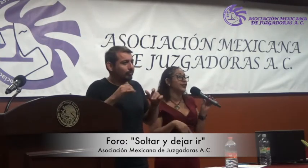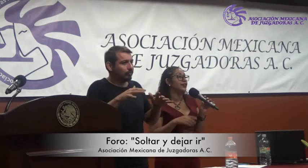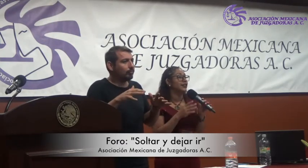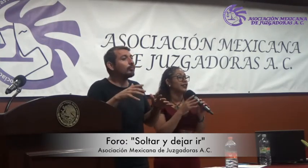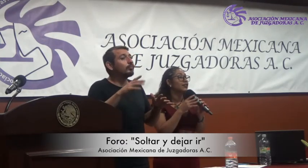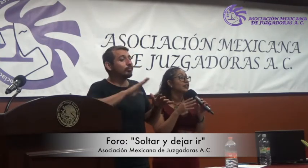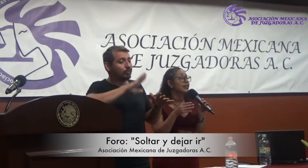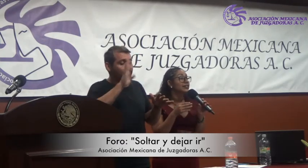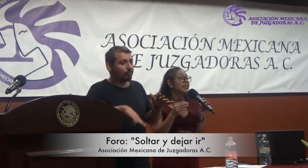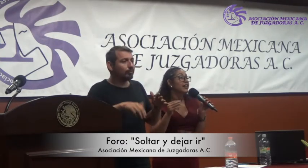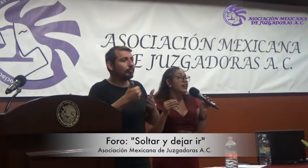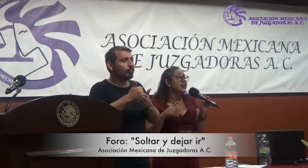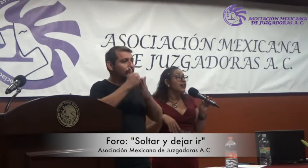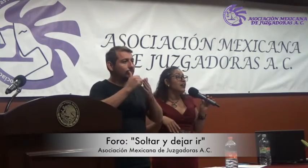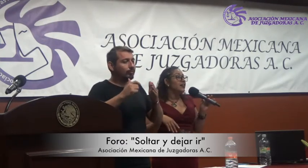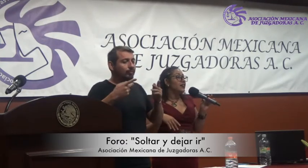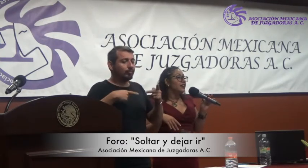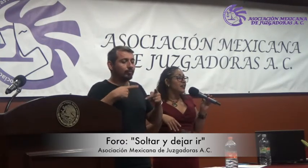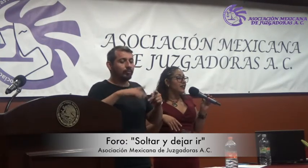autoeliminándonos y cosas así.